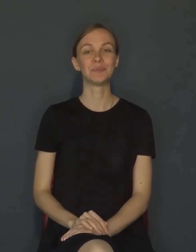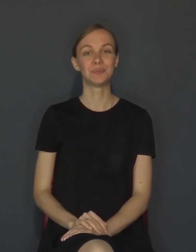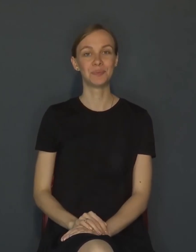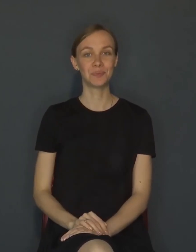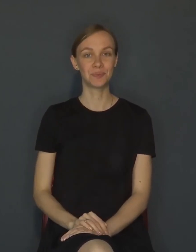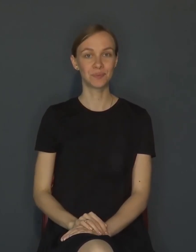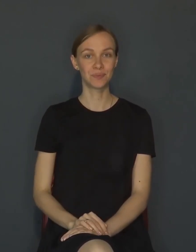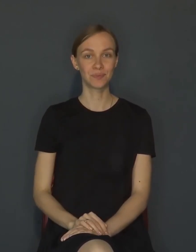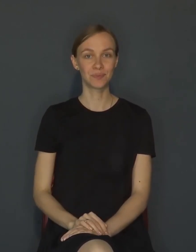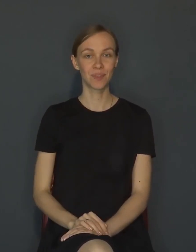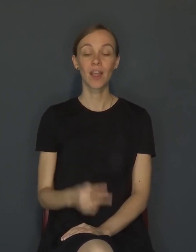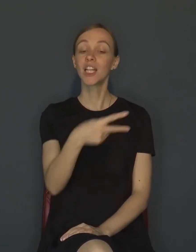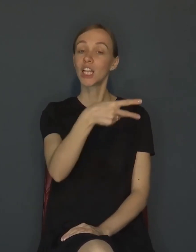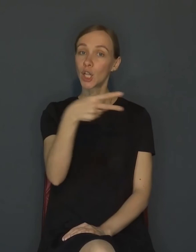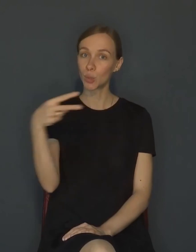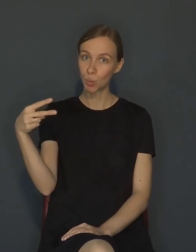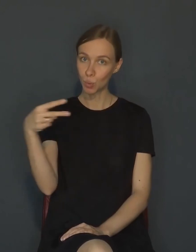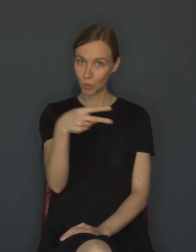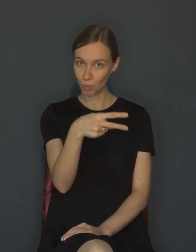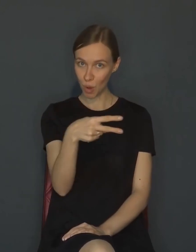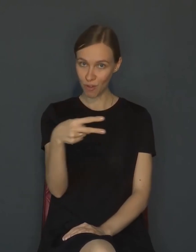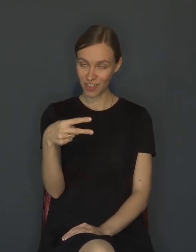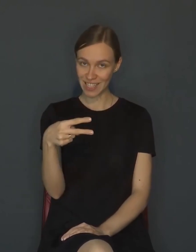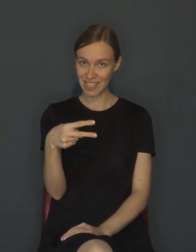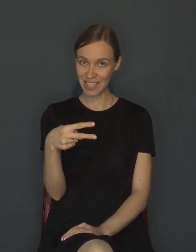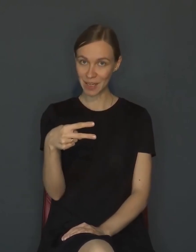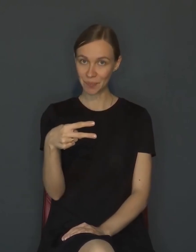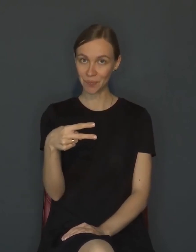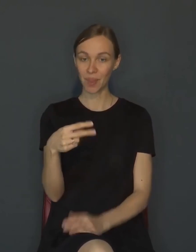На другому поверсі – музейні експозиції,